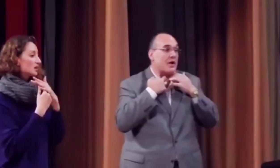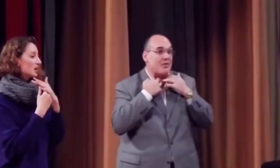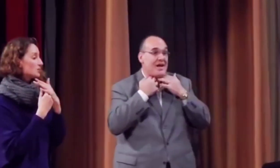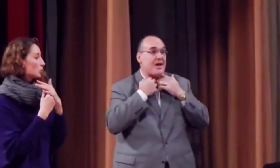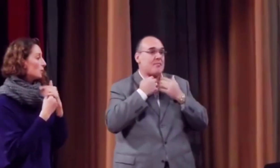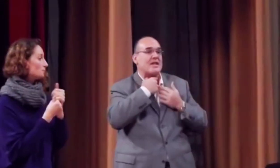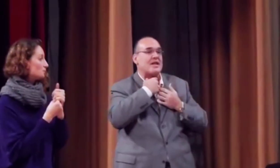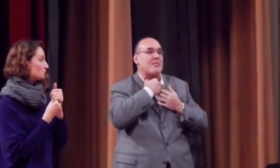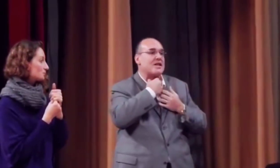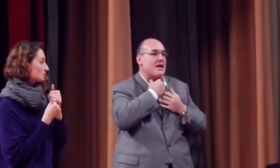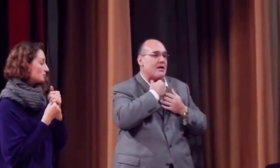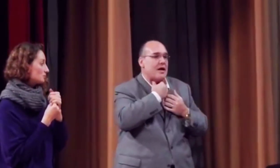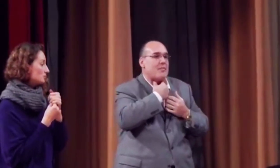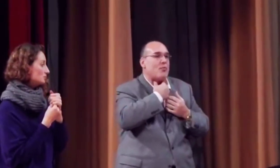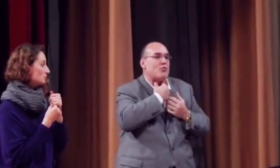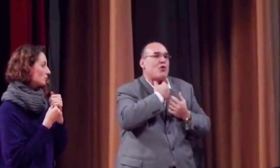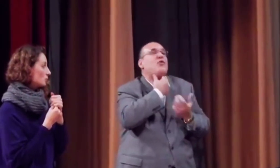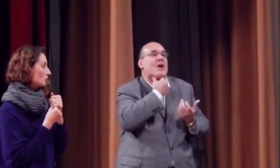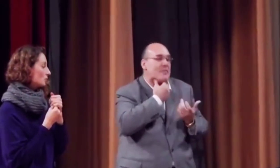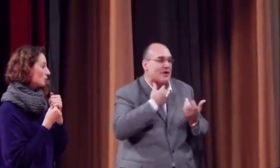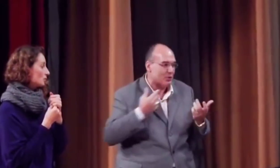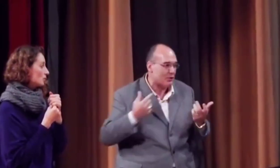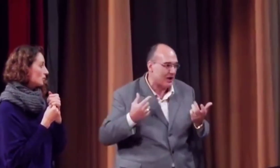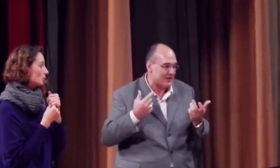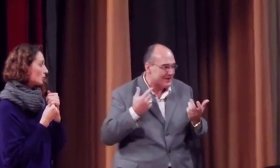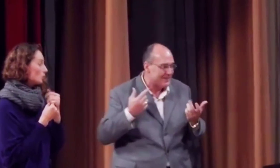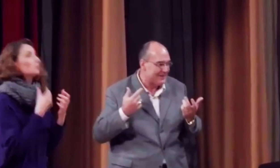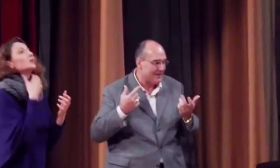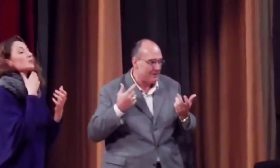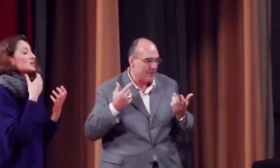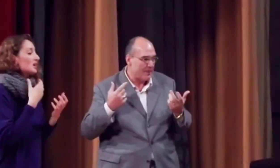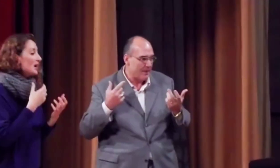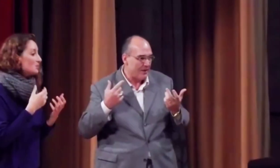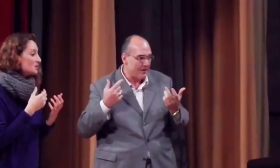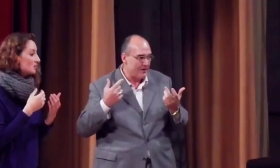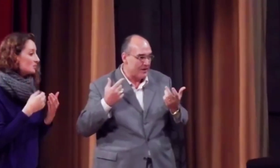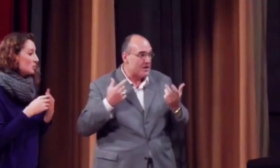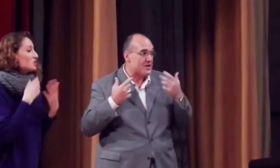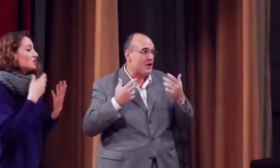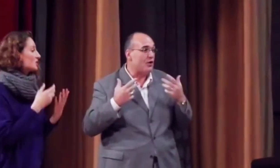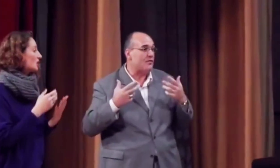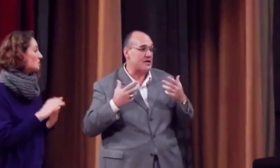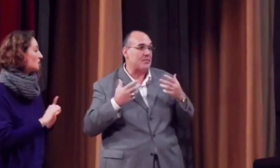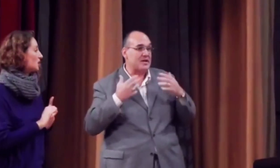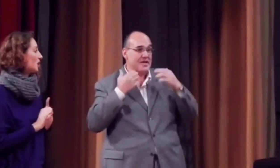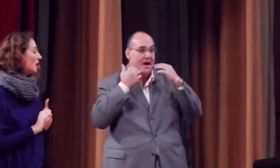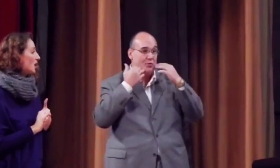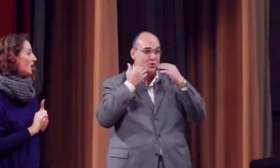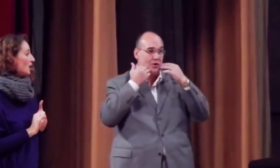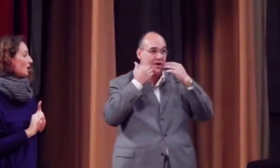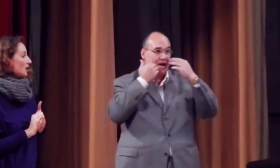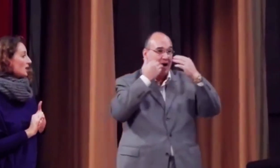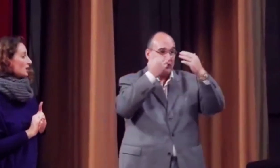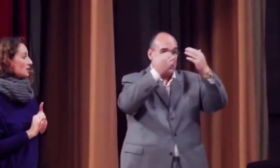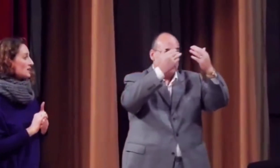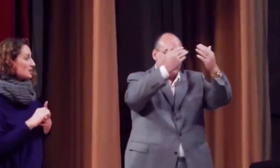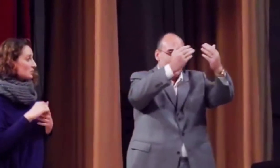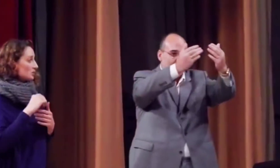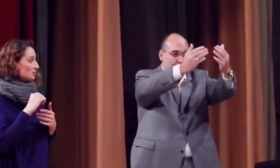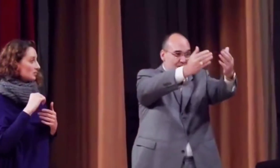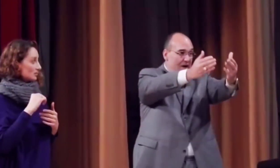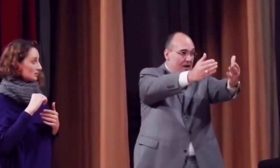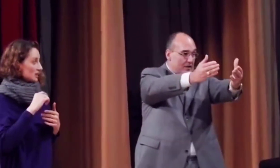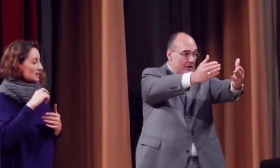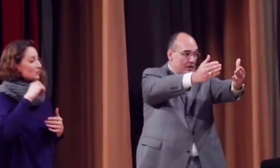E questo è praticamente abbiamo un soffocamento quasi. Se noi invece pensiamo solo al legato